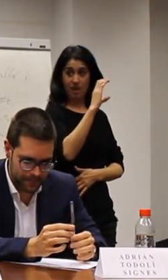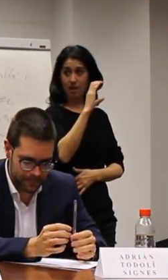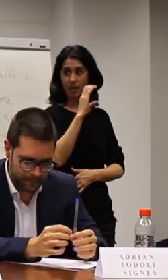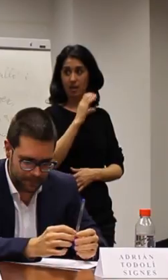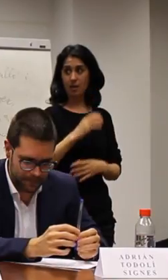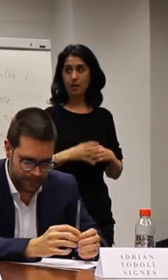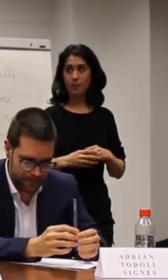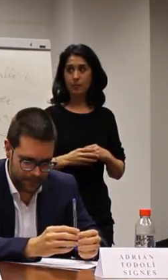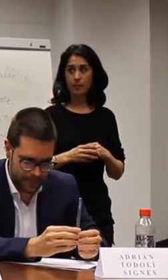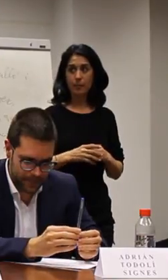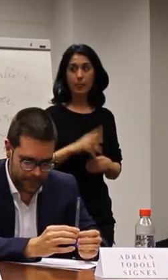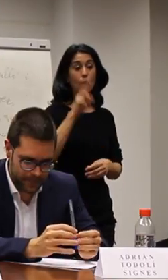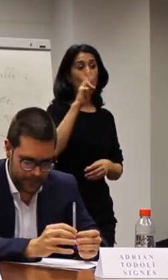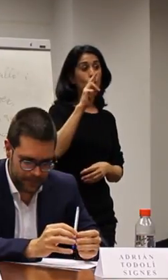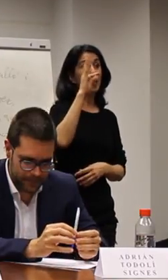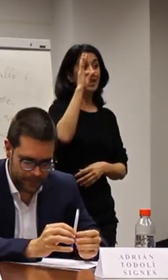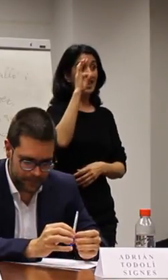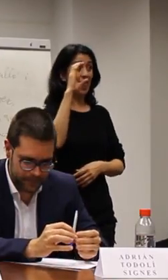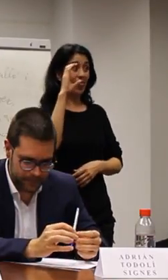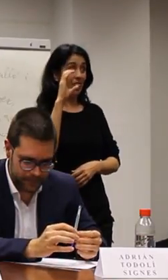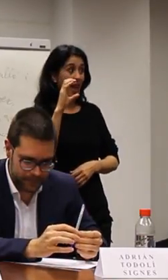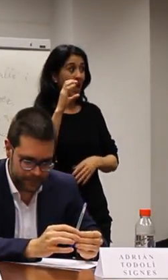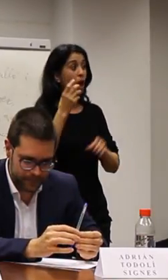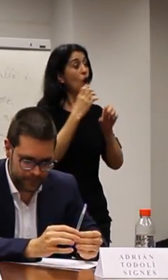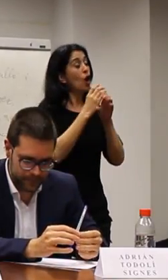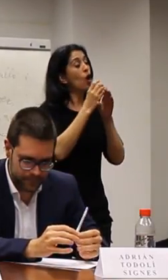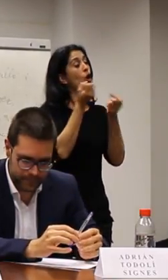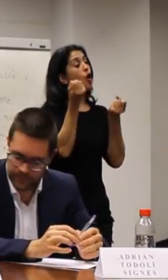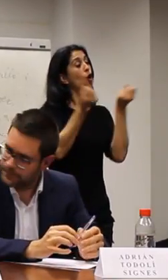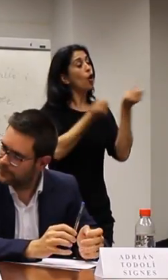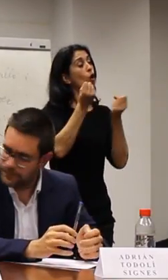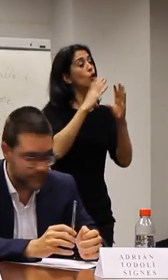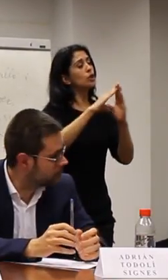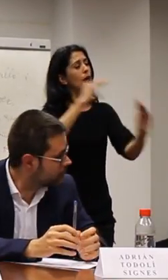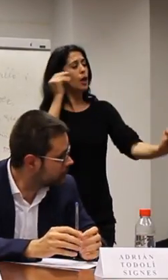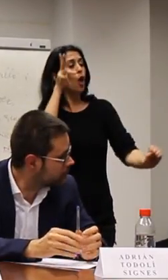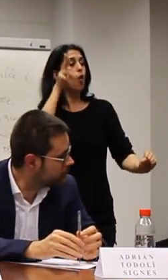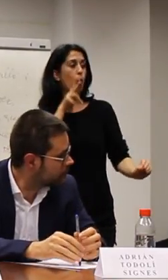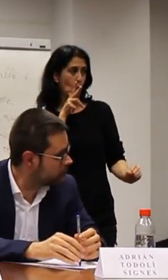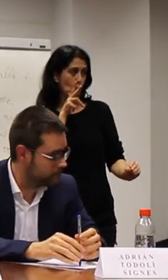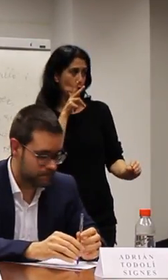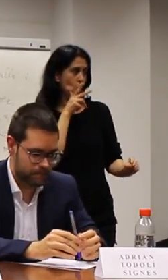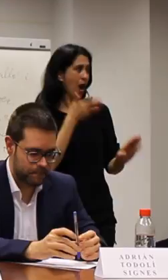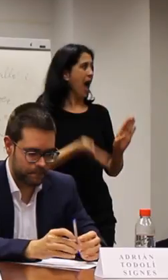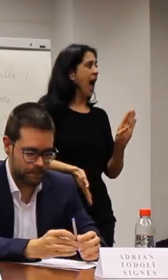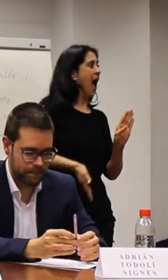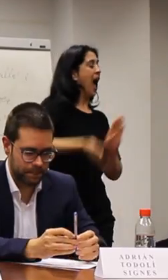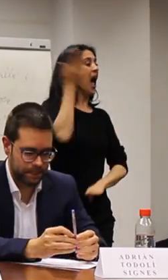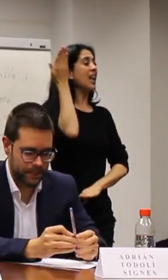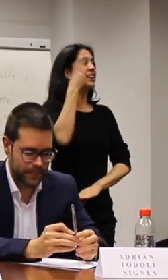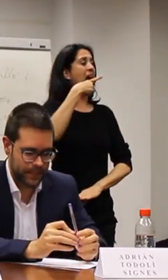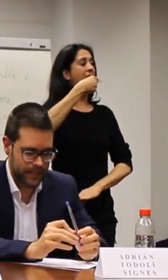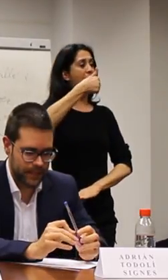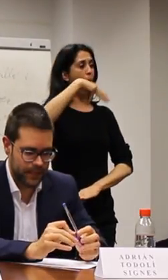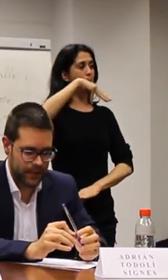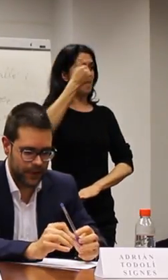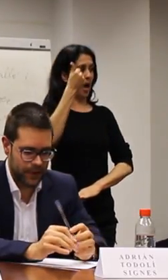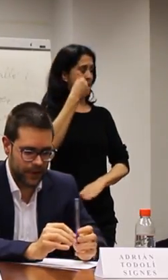relacionado? Porque están relacionados con coches de alta gama. ¿Qué tipo de coche? ¿Coches de alta gama? ¿Alta gama?